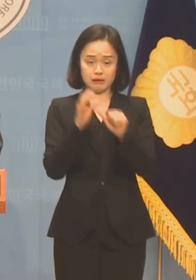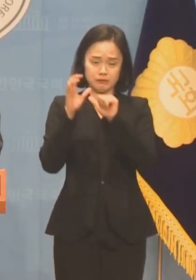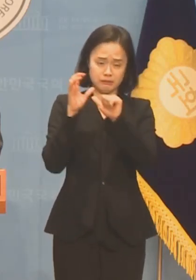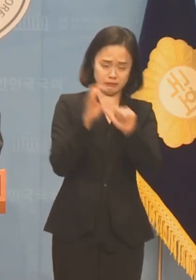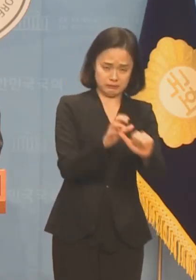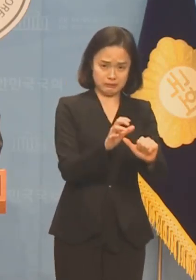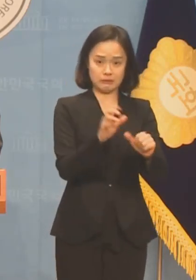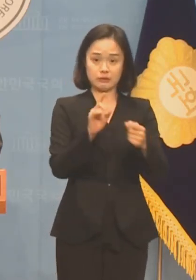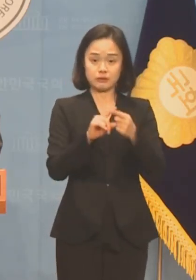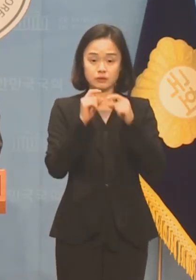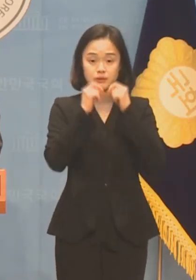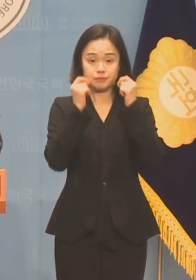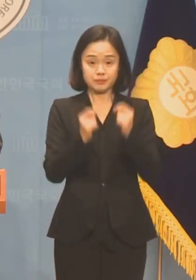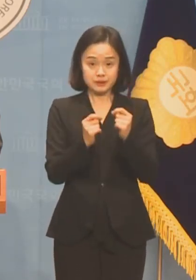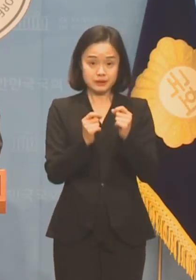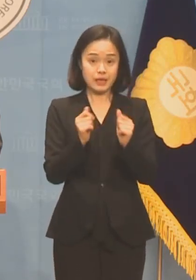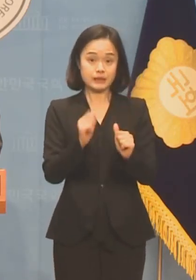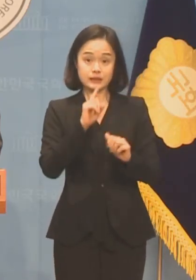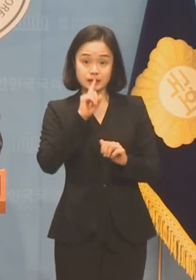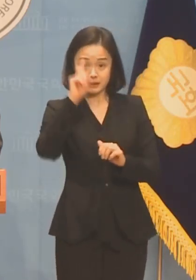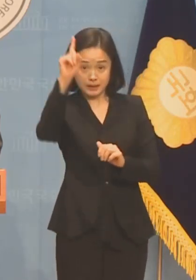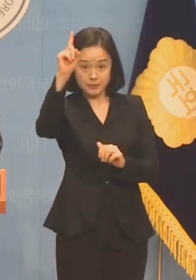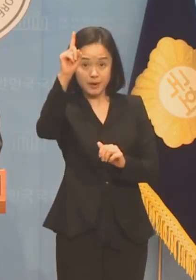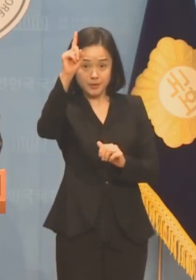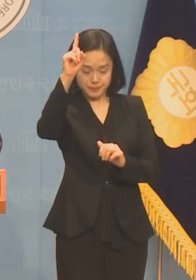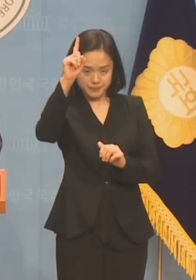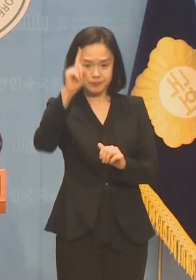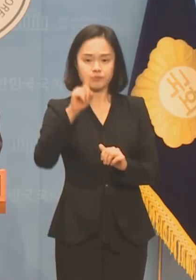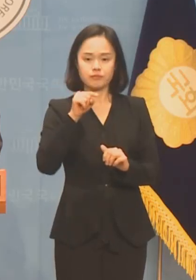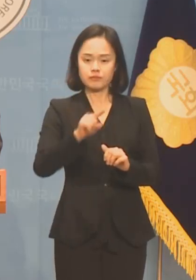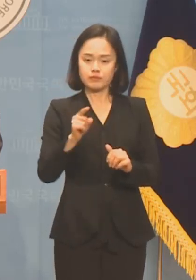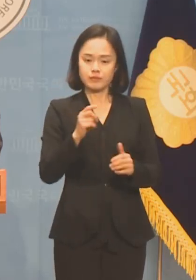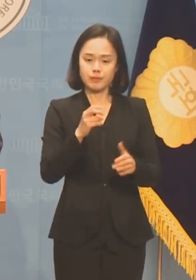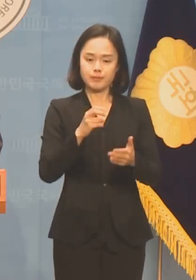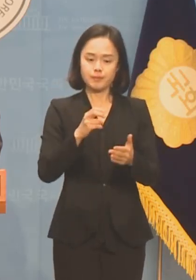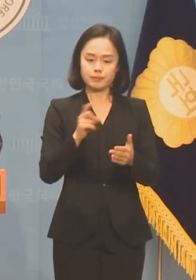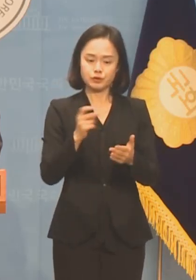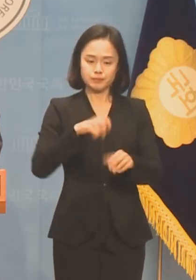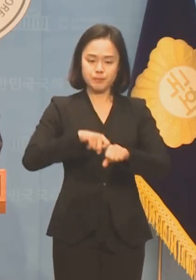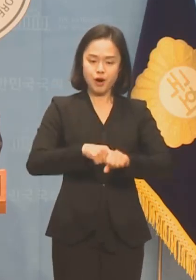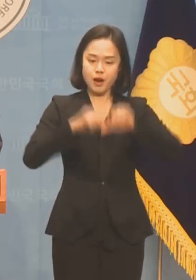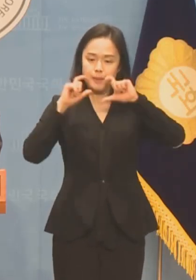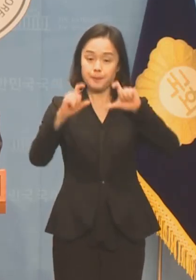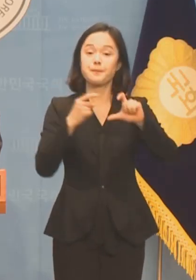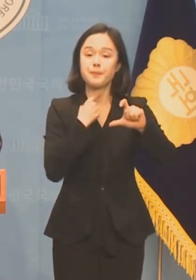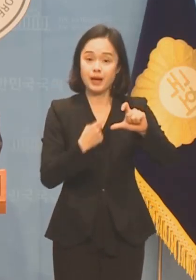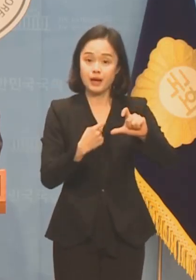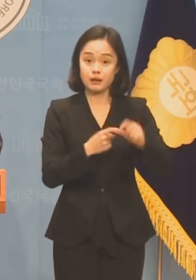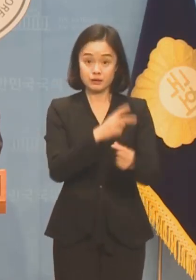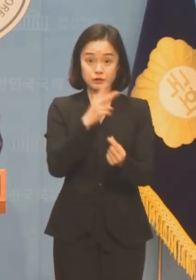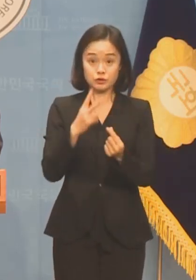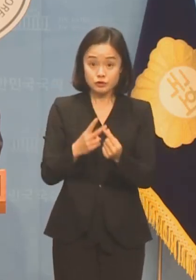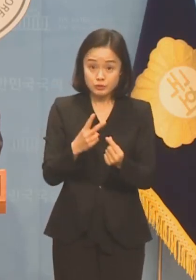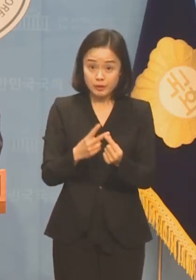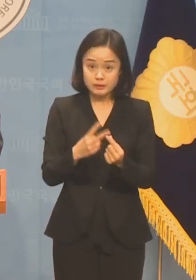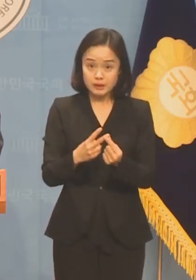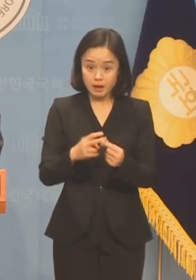있었습니다만 형사처벌이 이루어진 것은 처음이라는 점에서 작지 않은 의미가 있다고